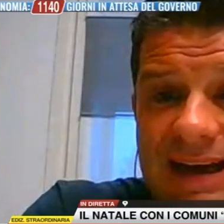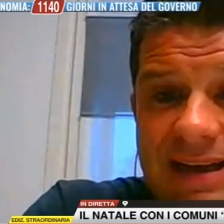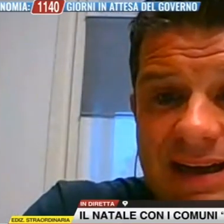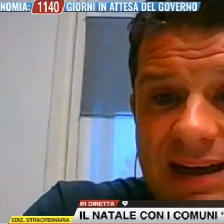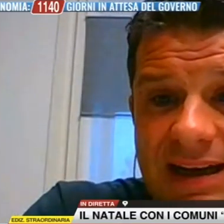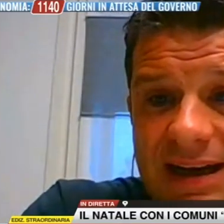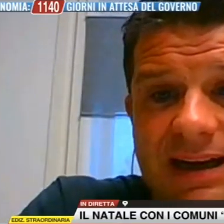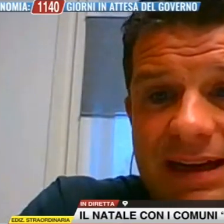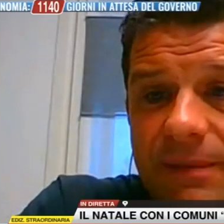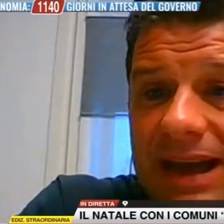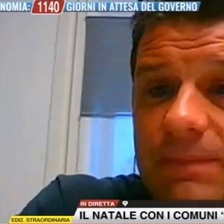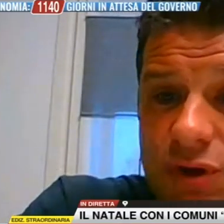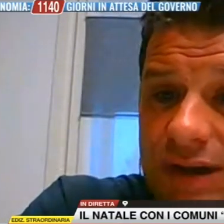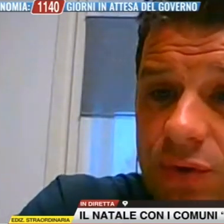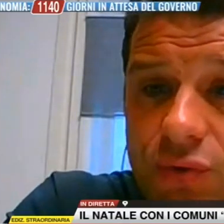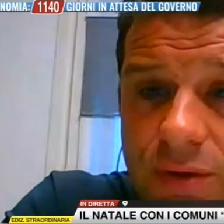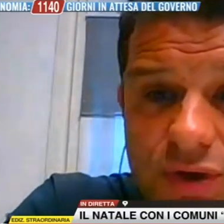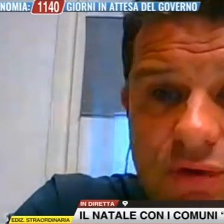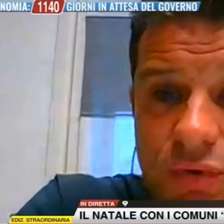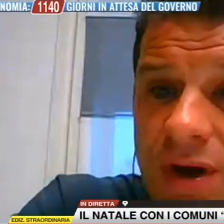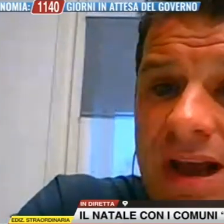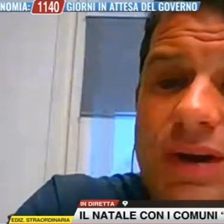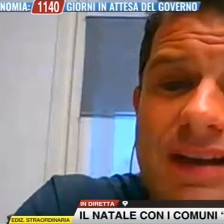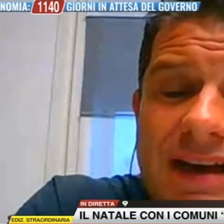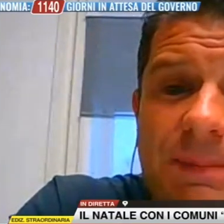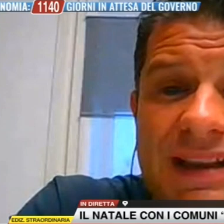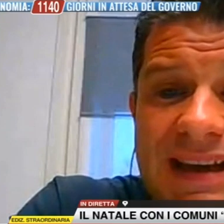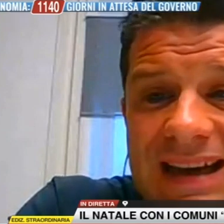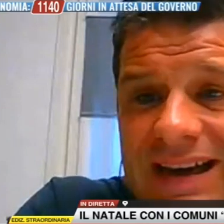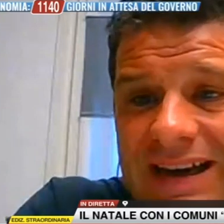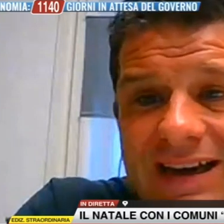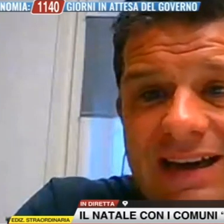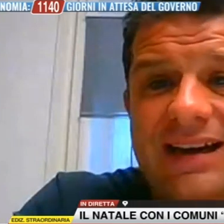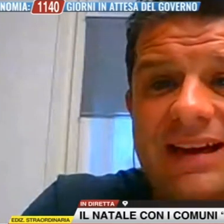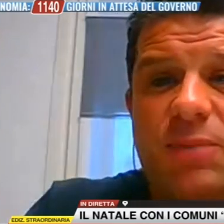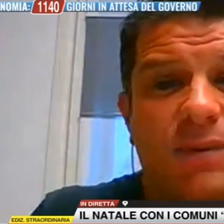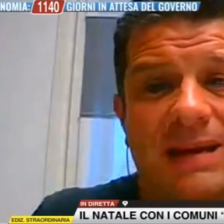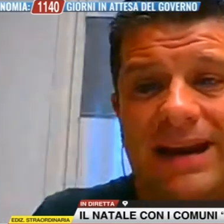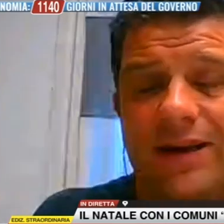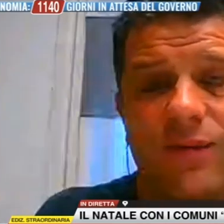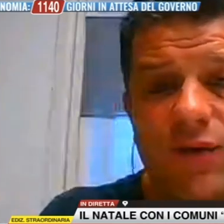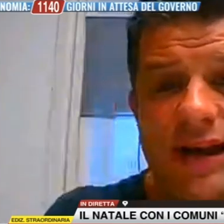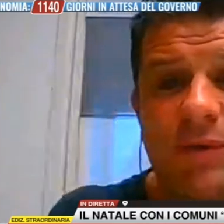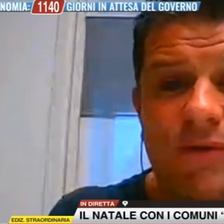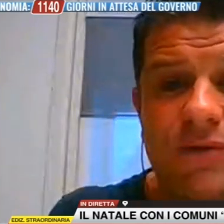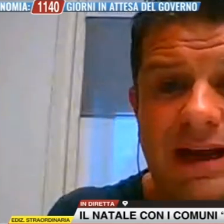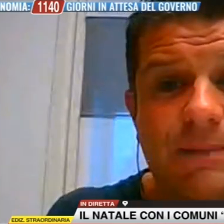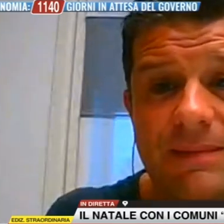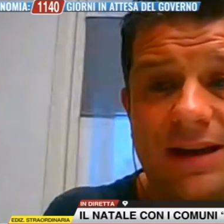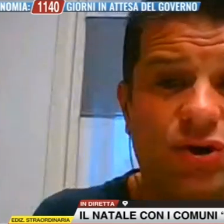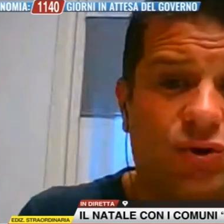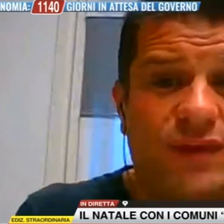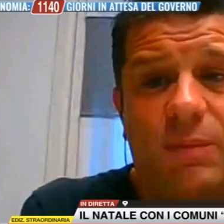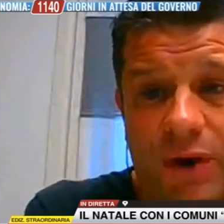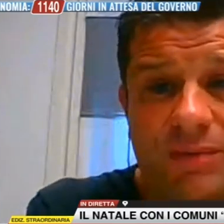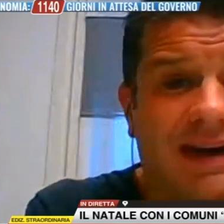a essere che i familiari possano dar loro l'ultimo saluto. Quindi capite che il problema che non vogliamo affrontare prima